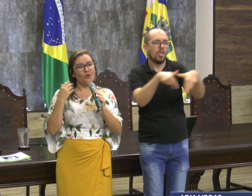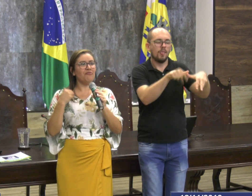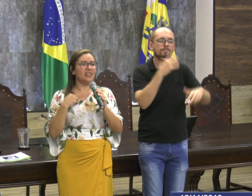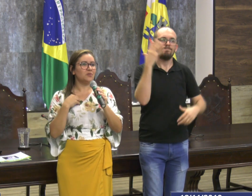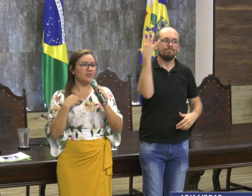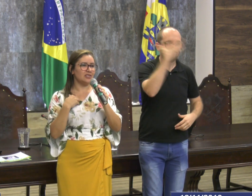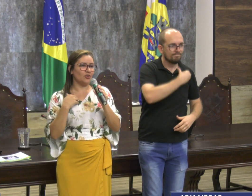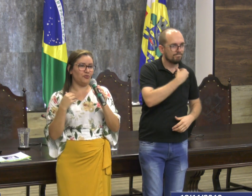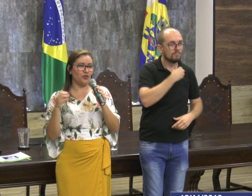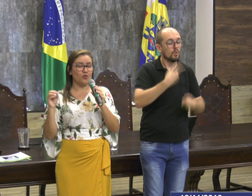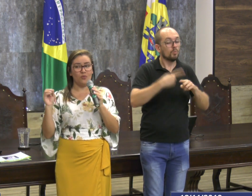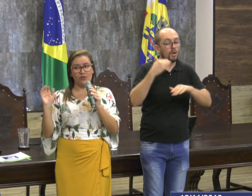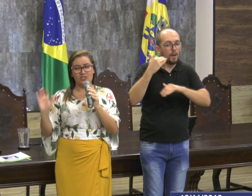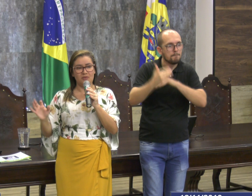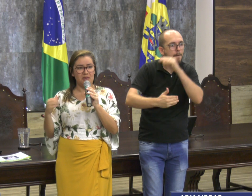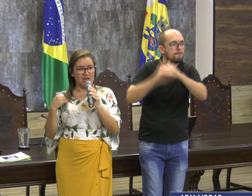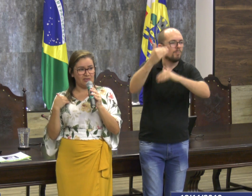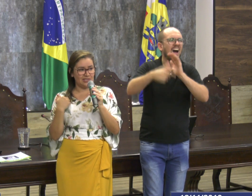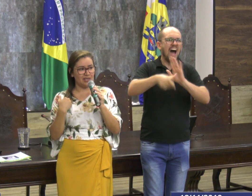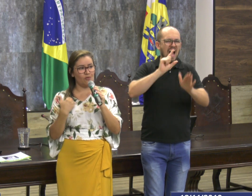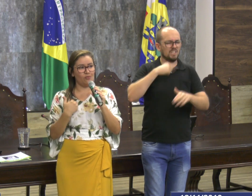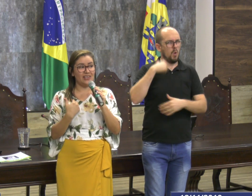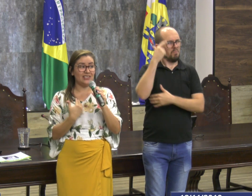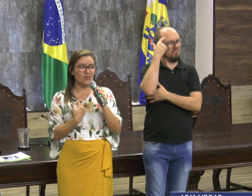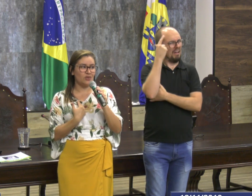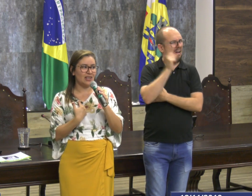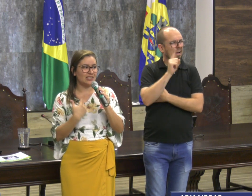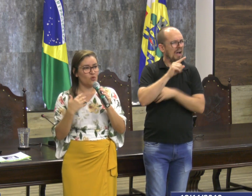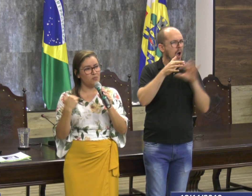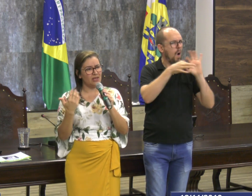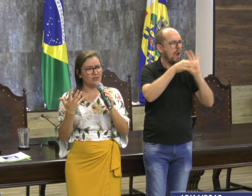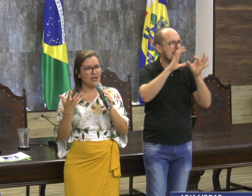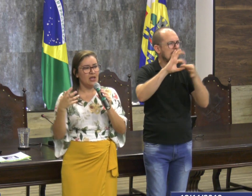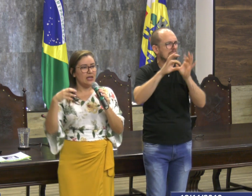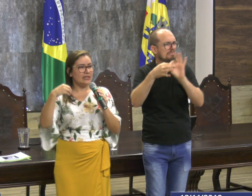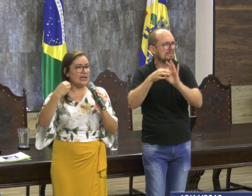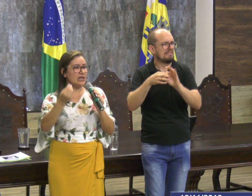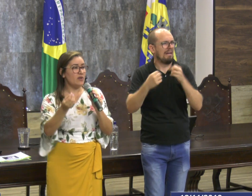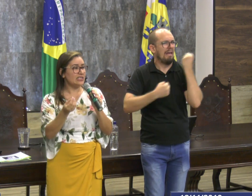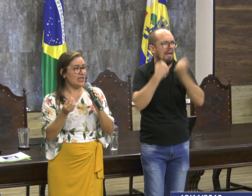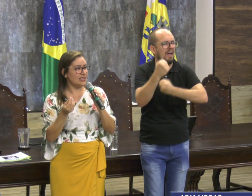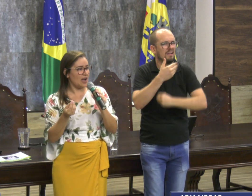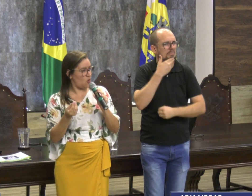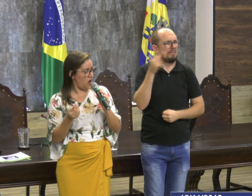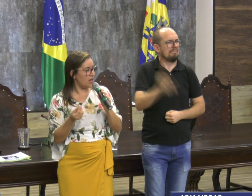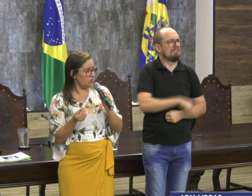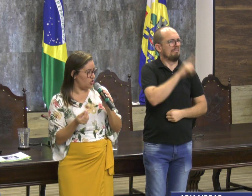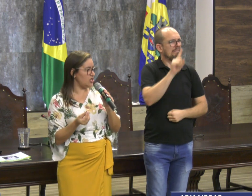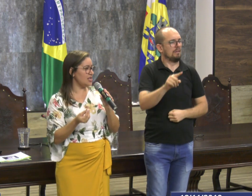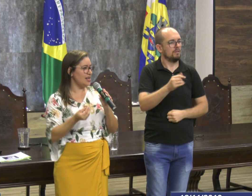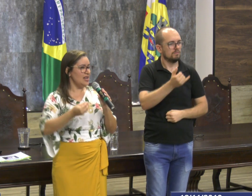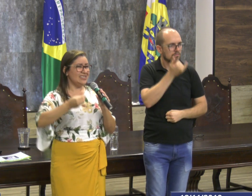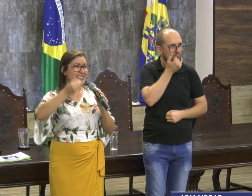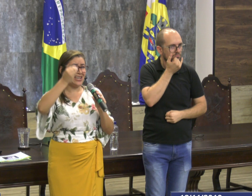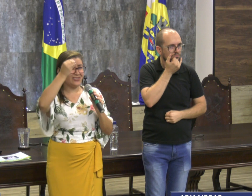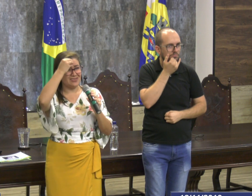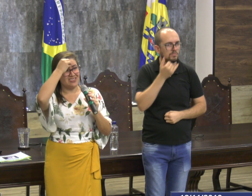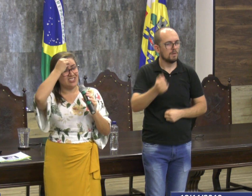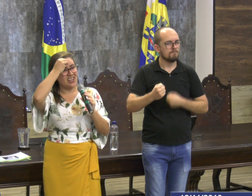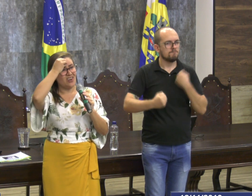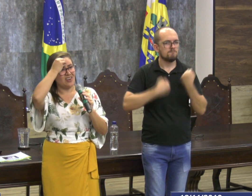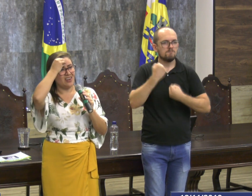Eu confesso para vocês que eu fui com um monte de medo, assim, com uma insegurança, com medo dele não aceitar correr no dia.